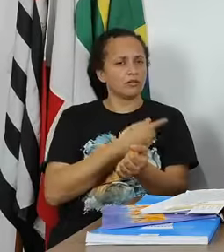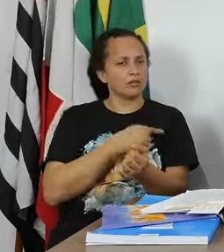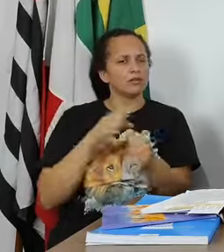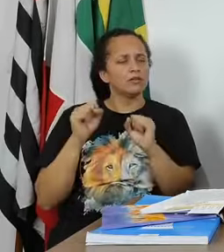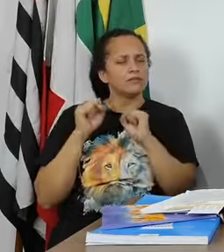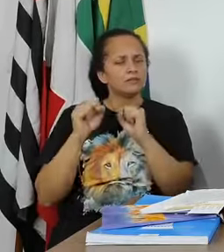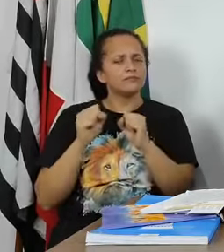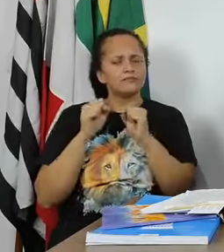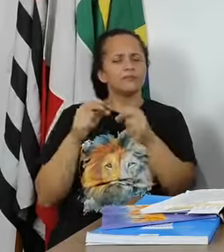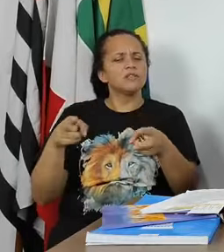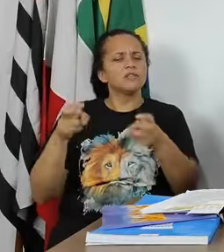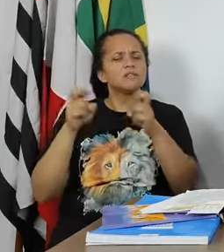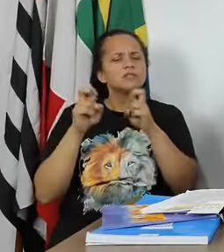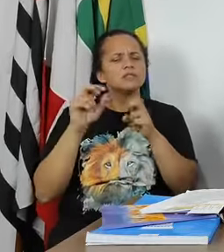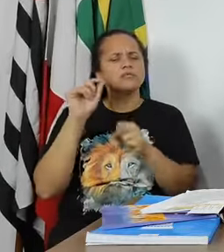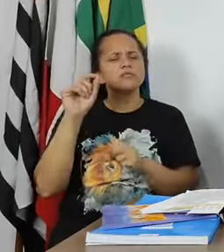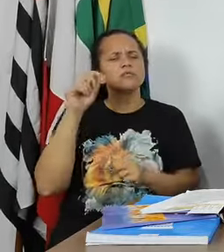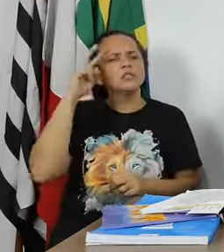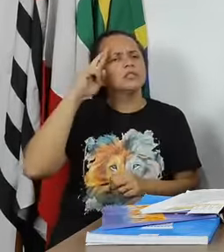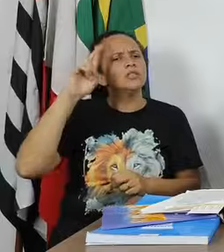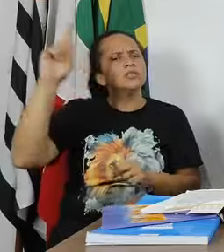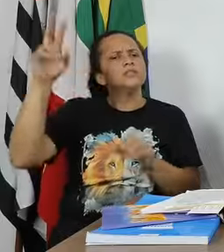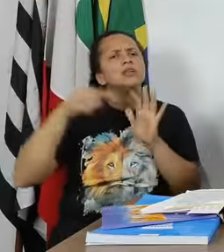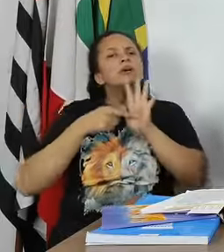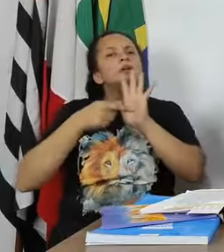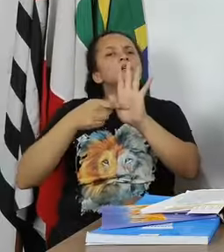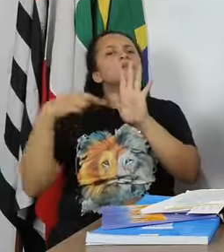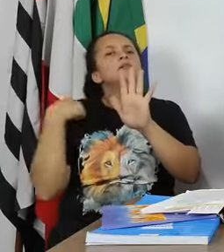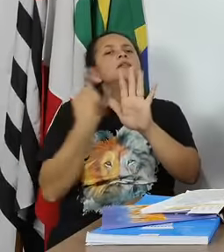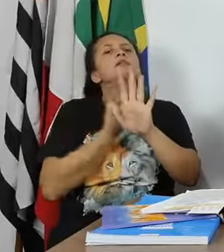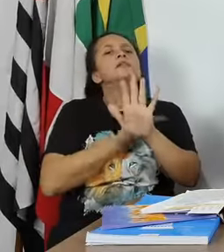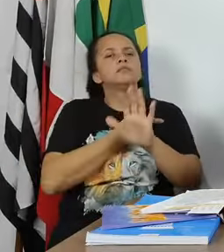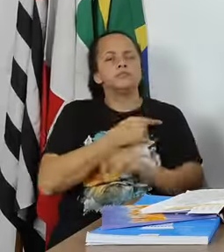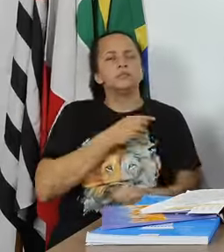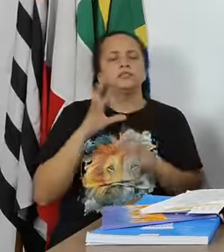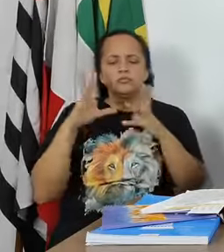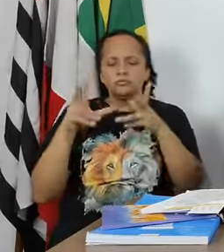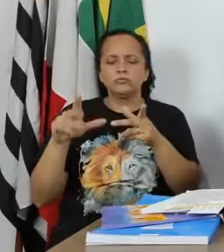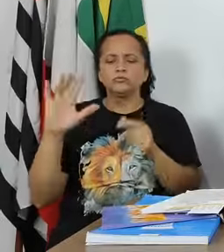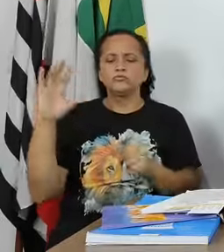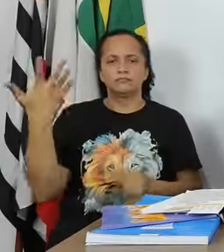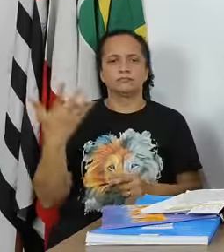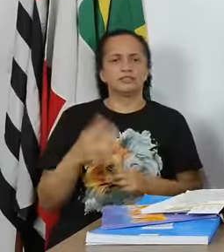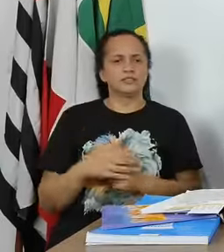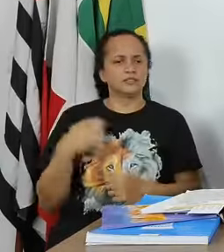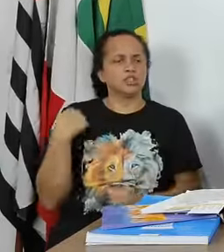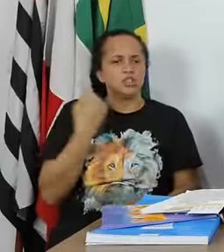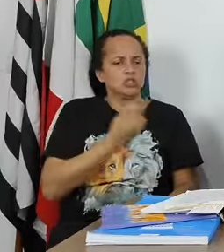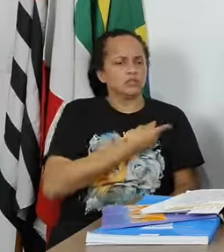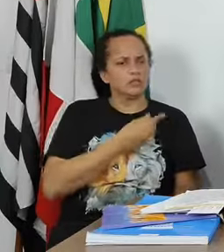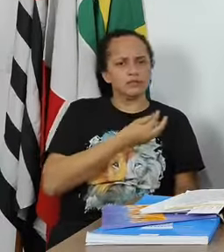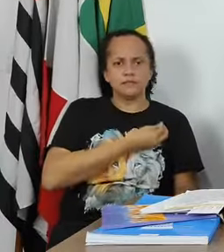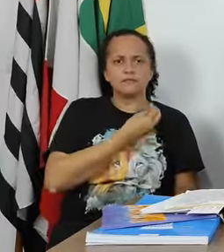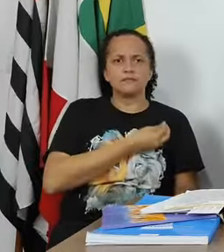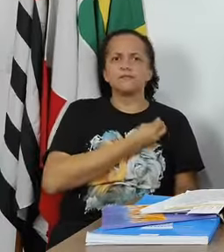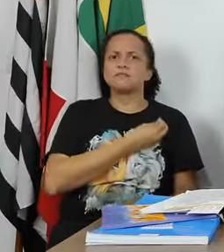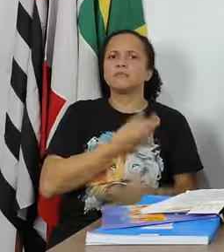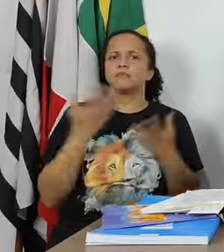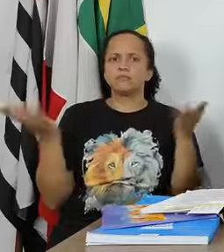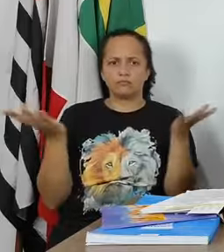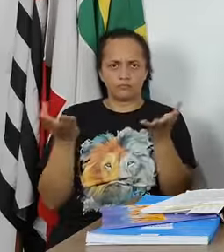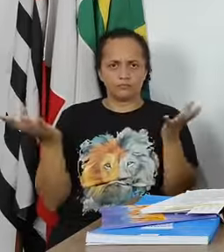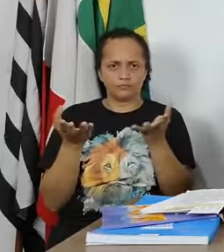verificar o que o Senhor fala para nós a respeito desse momento, né? Desse momento que a sociedade vive, desse momento que